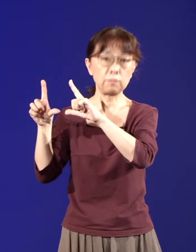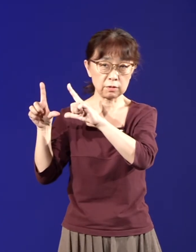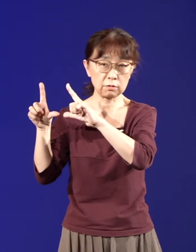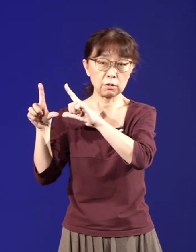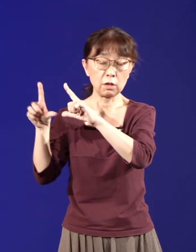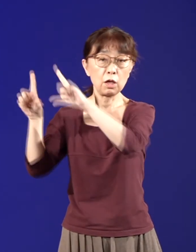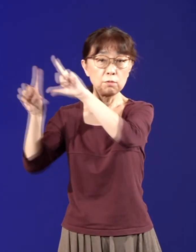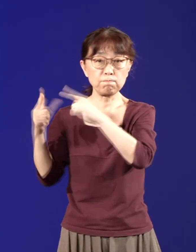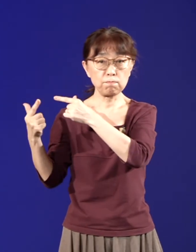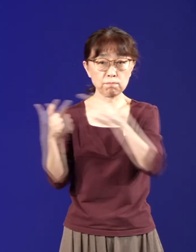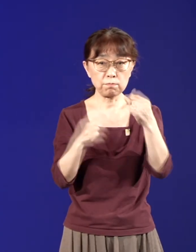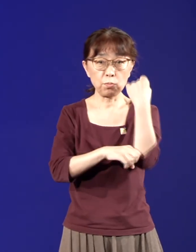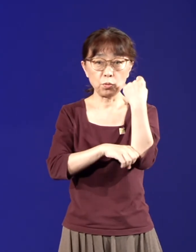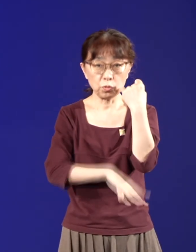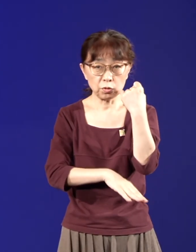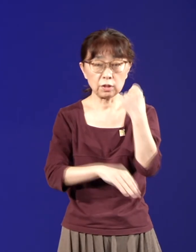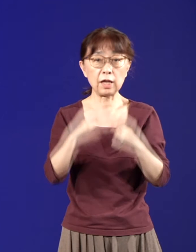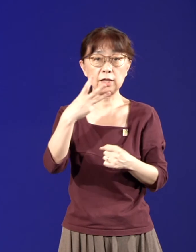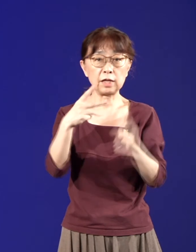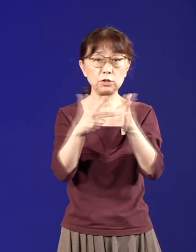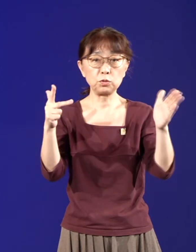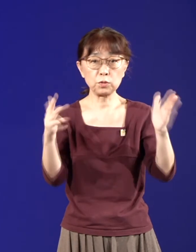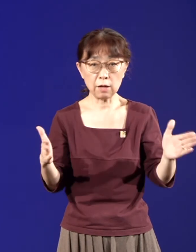それに基づきまして3週間分の